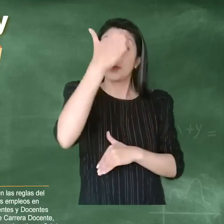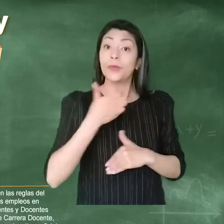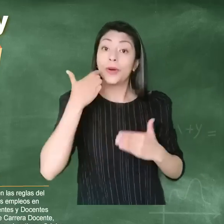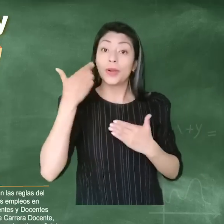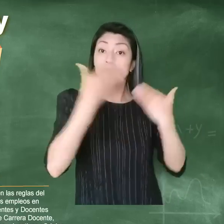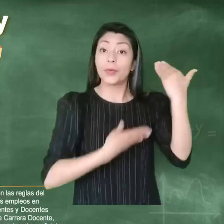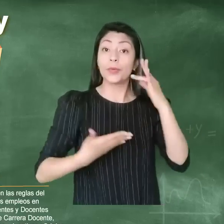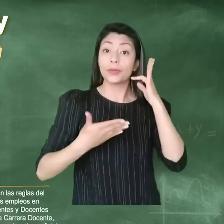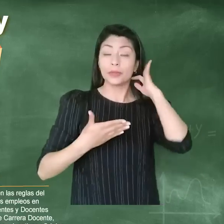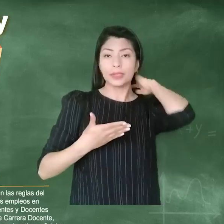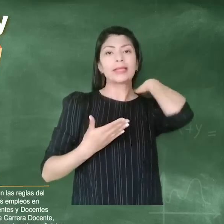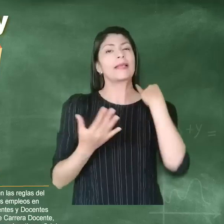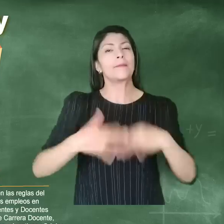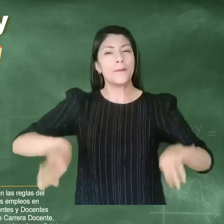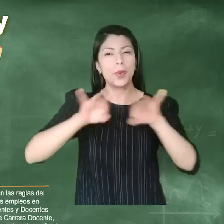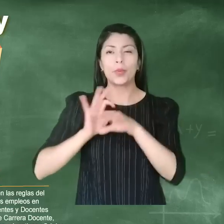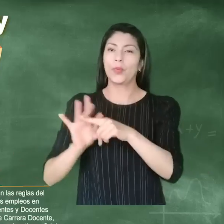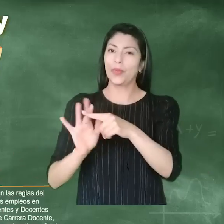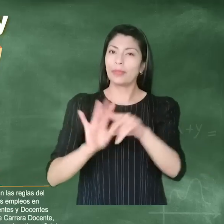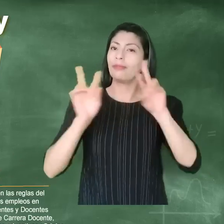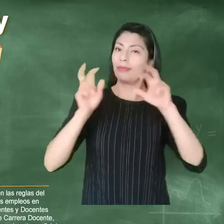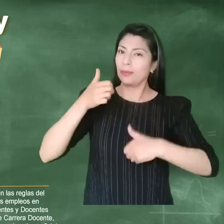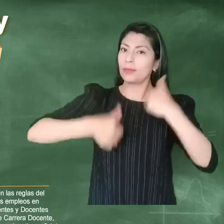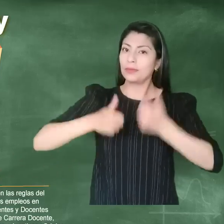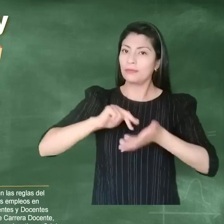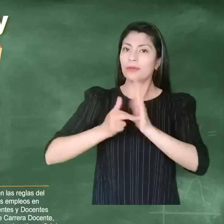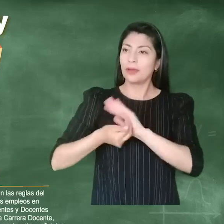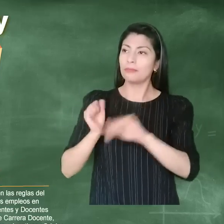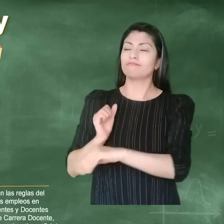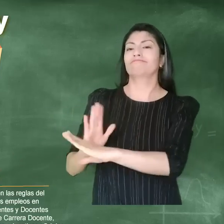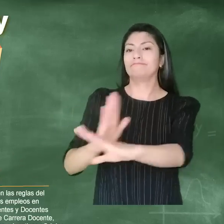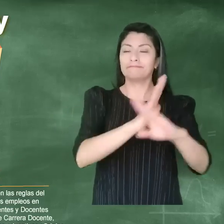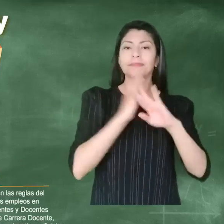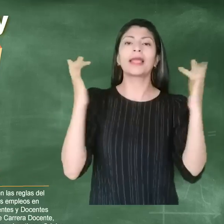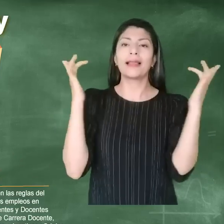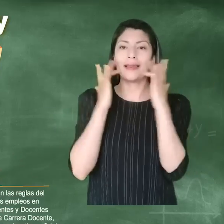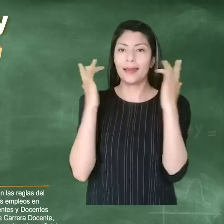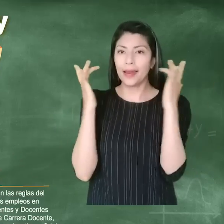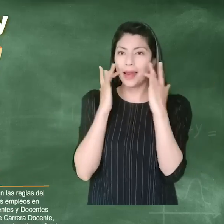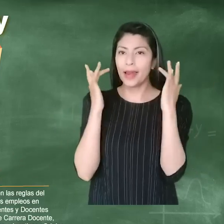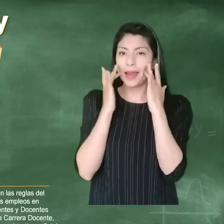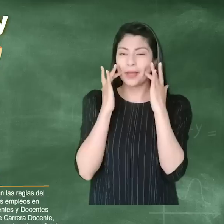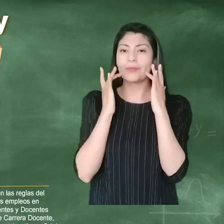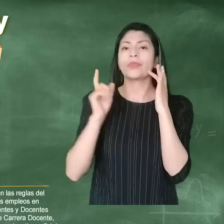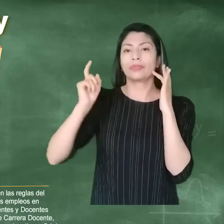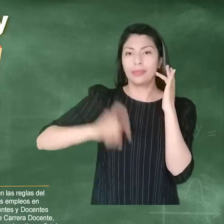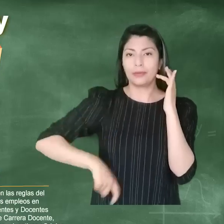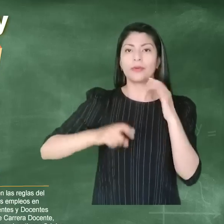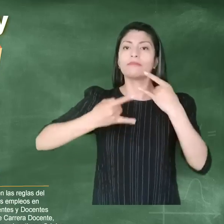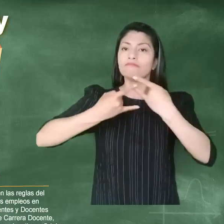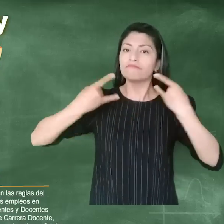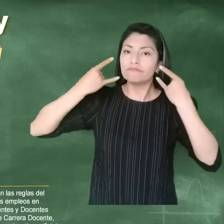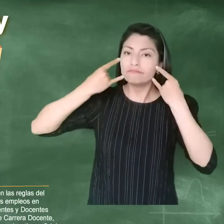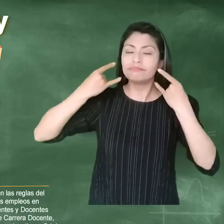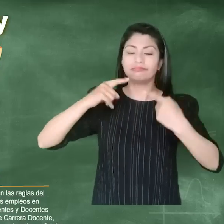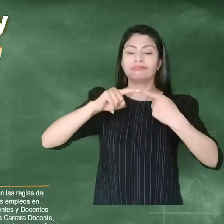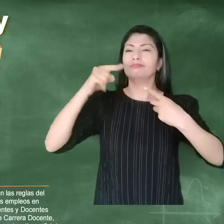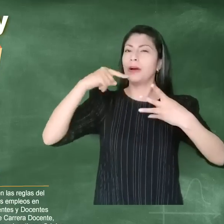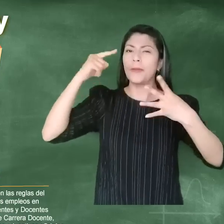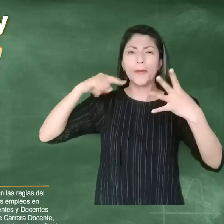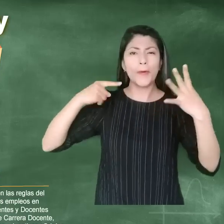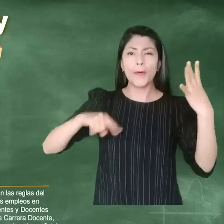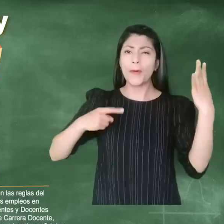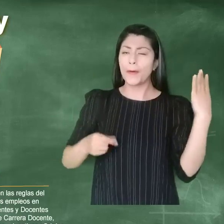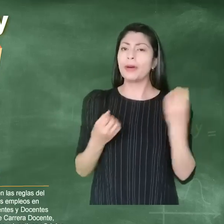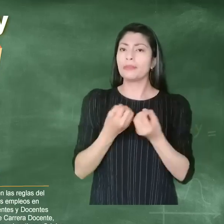citados a las mismas deberán acudir al lugar de su aplicación con los elementos de bioseguridad establecidos en tales medidas.